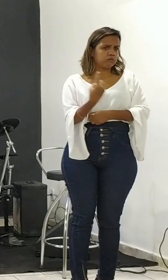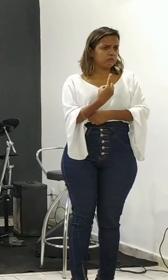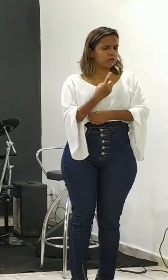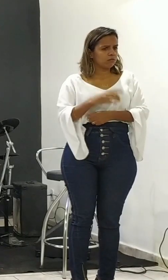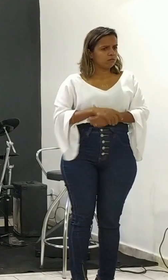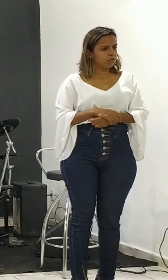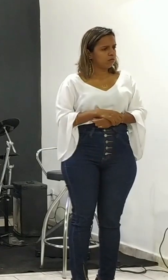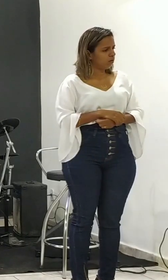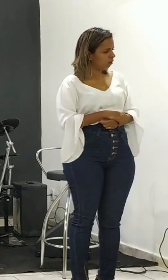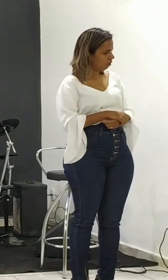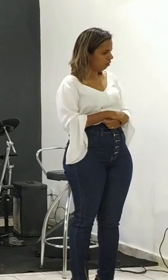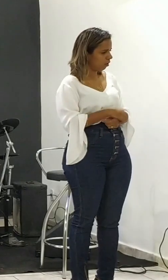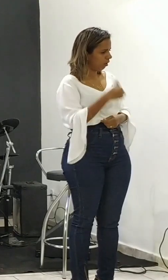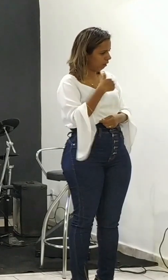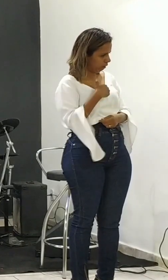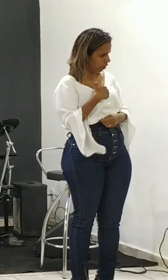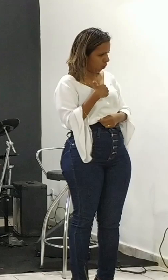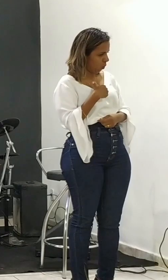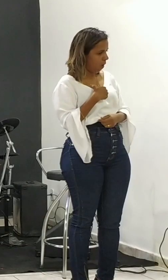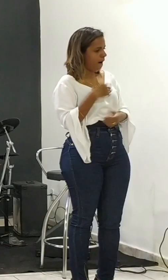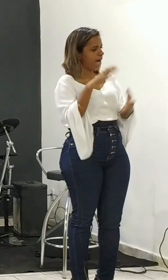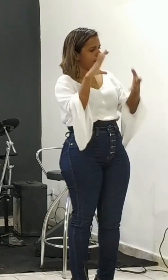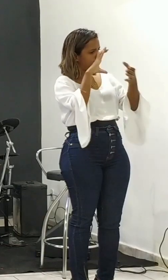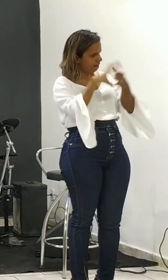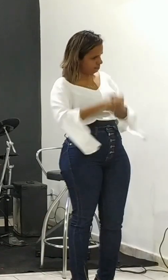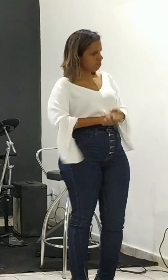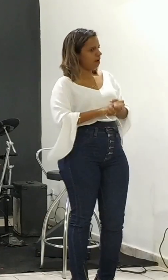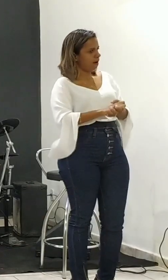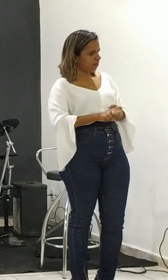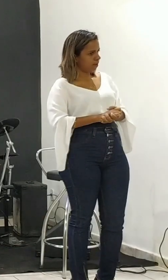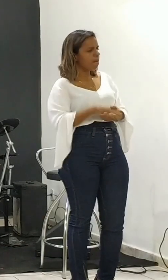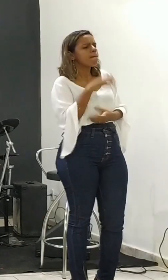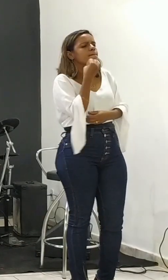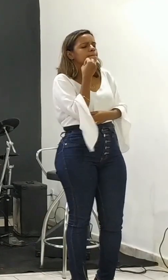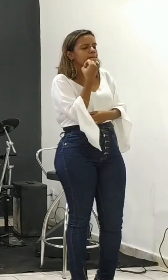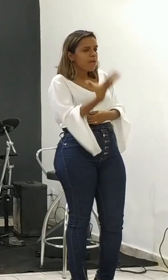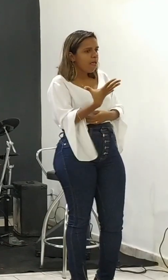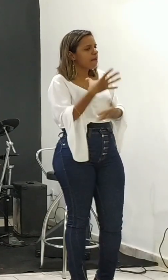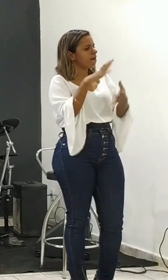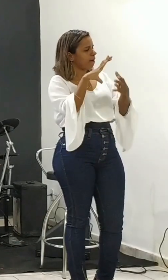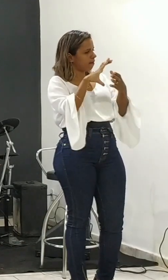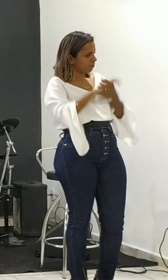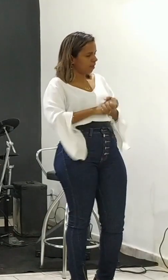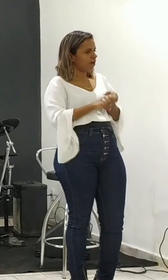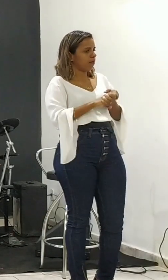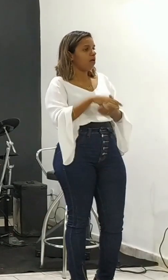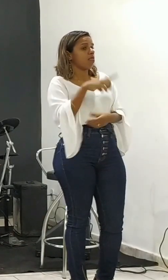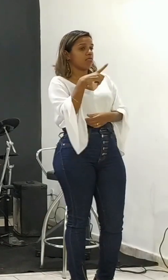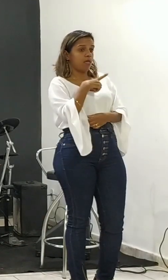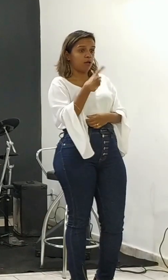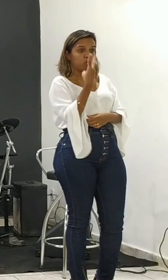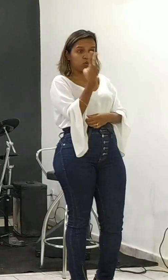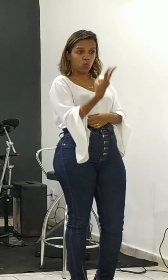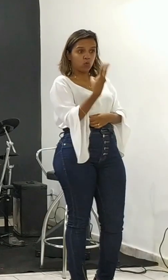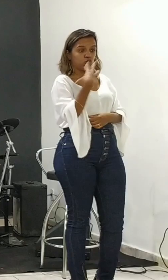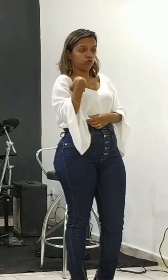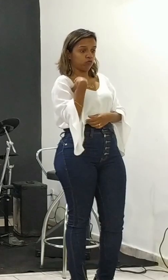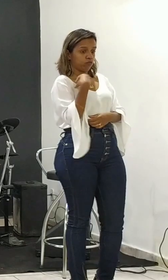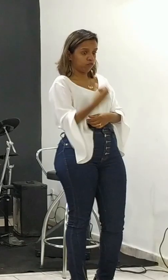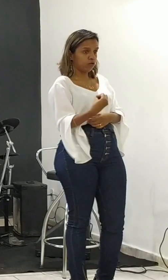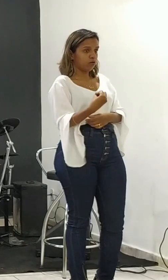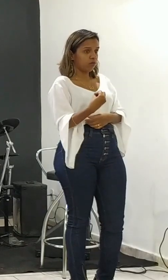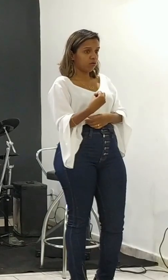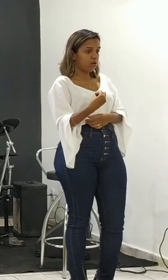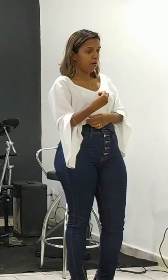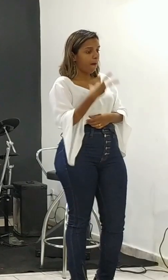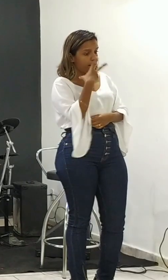Olha, minha senhora, eu sou uma mulher casada, muito bem casada, tenho 2 filhos